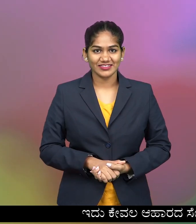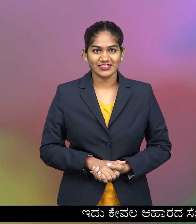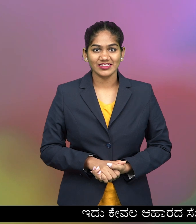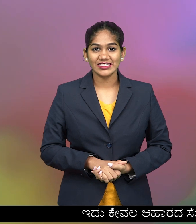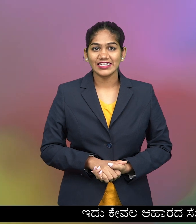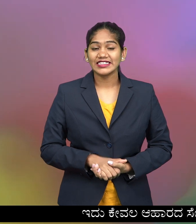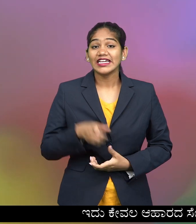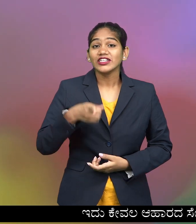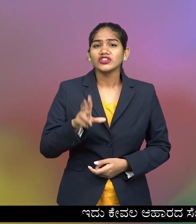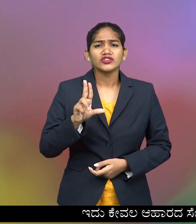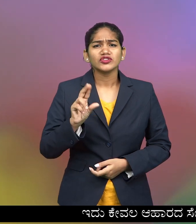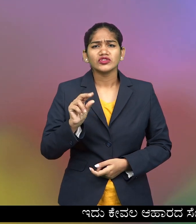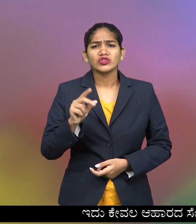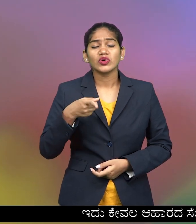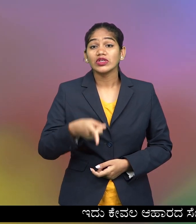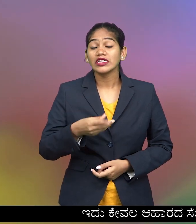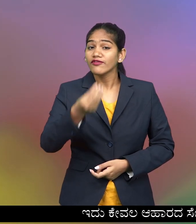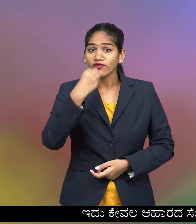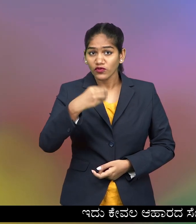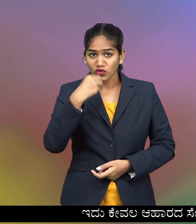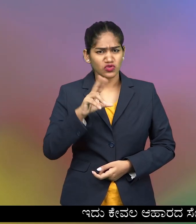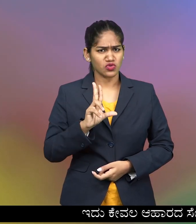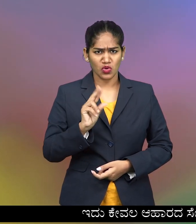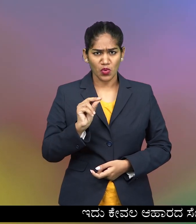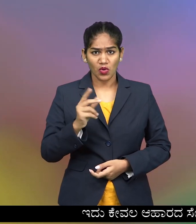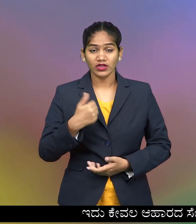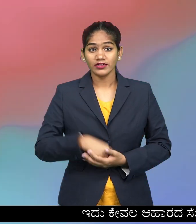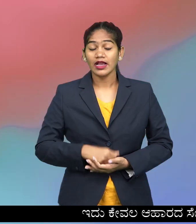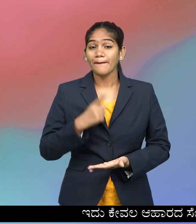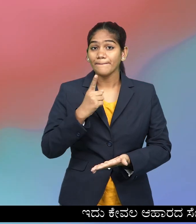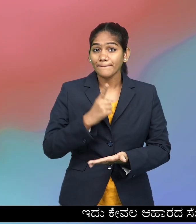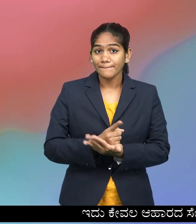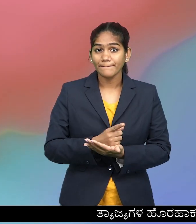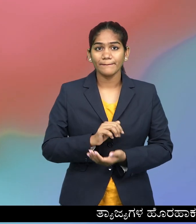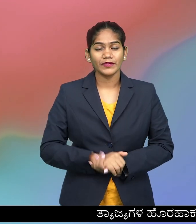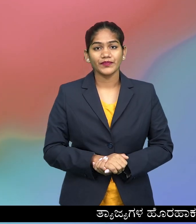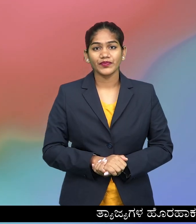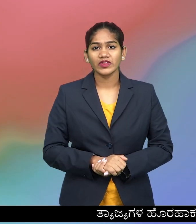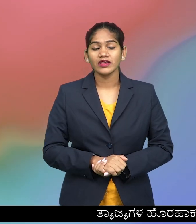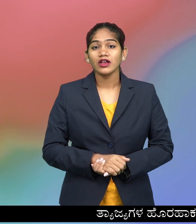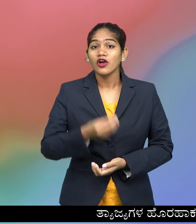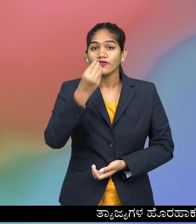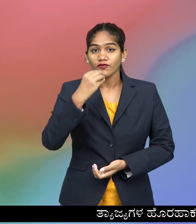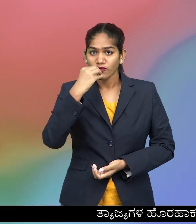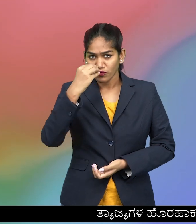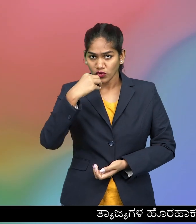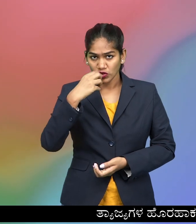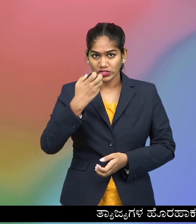ಇದು ಕೇವಲ ಆಹಾರದ ಸೇವನೆಯಲ್ಲ, ಆದರೆ ಅದರ ಸಮ್ಮಿಲನ ಮತ್ತು ತ್ಯಾಜ್ಯಗಳ ಹೊರಹಾಕುವಿಕೆ ಪ್ರಮುಖ